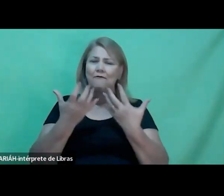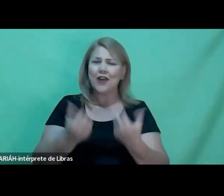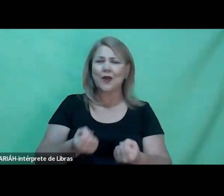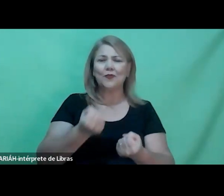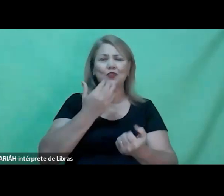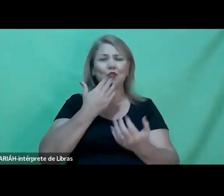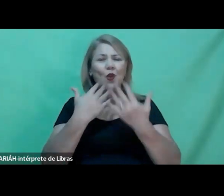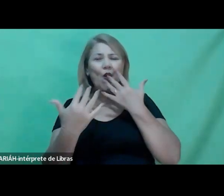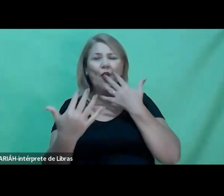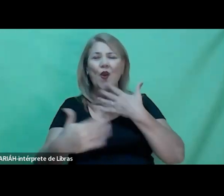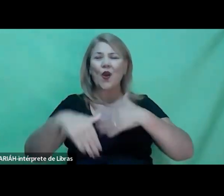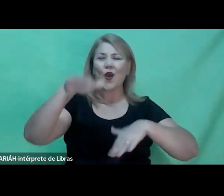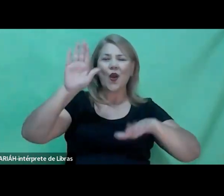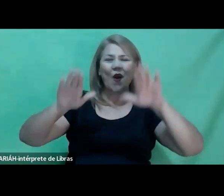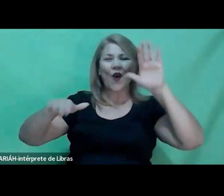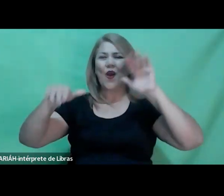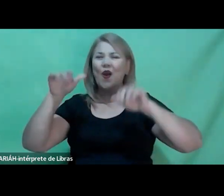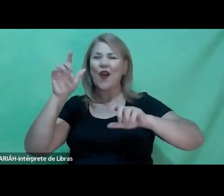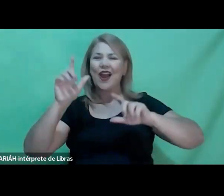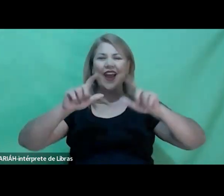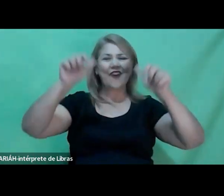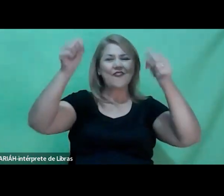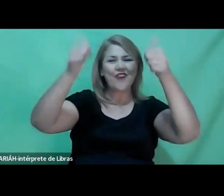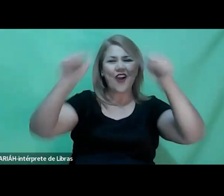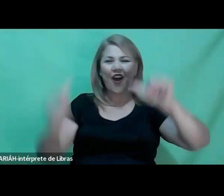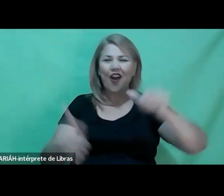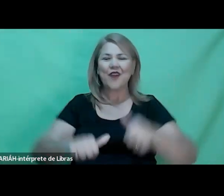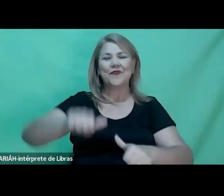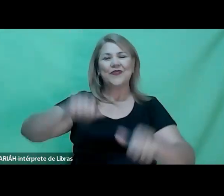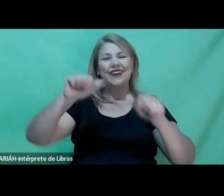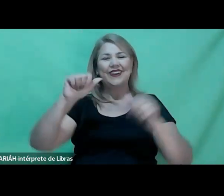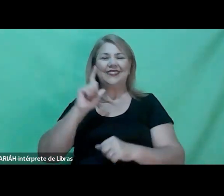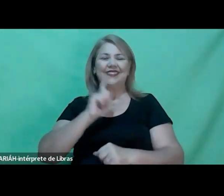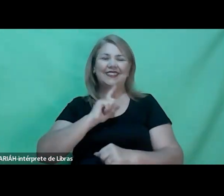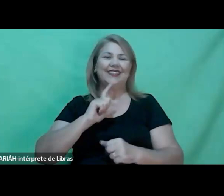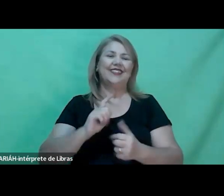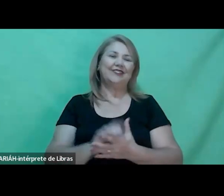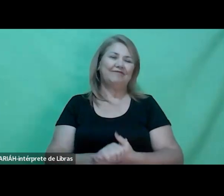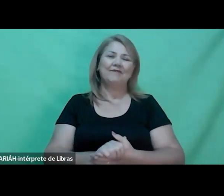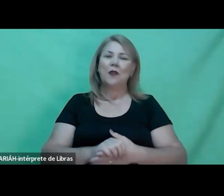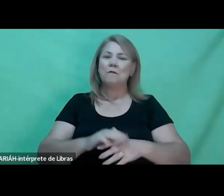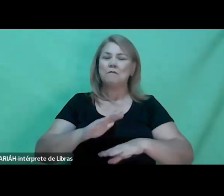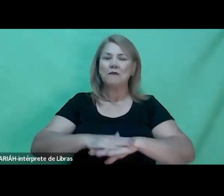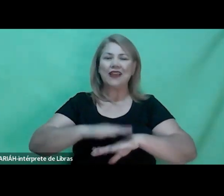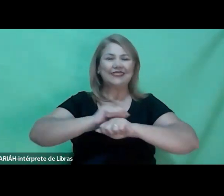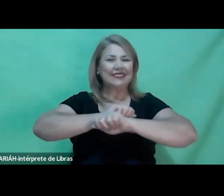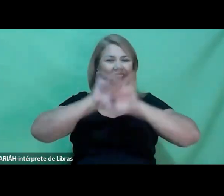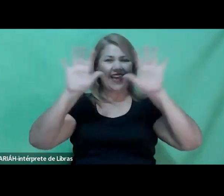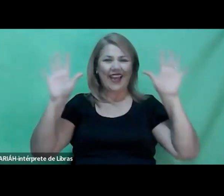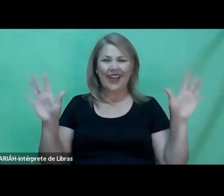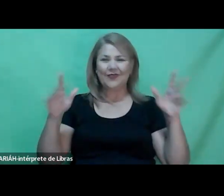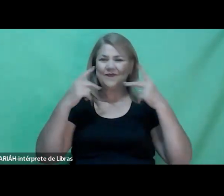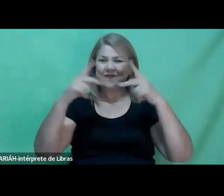puedan de verdad ser eh claro para para ellas te leo los los